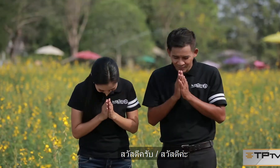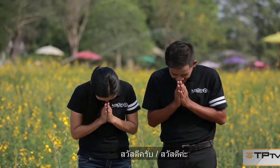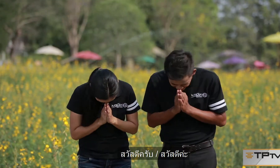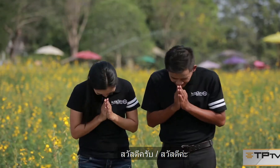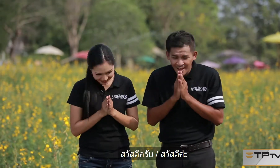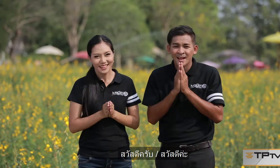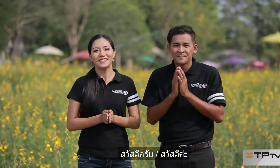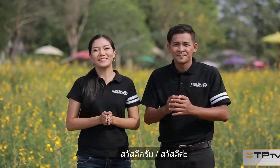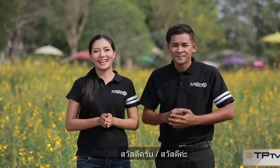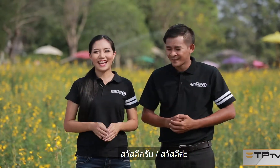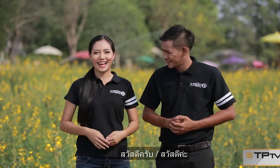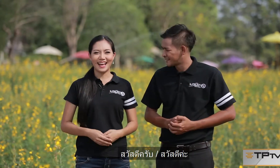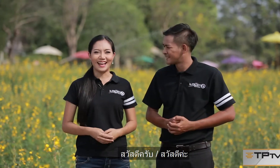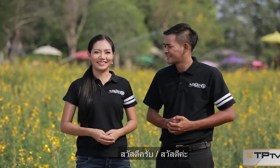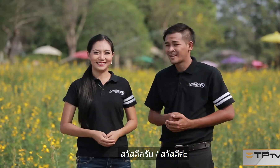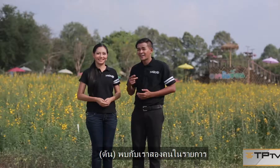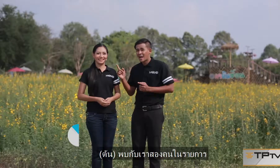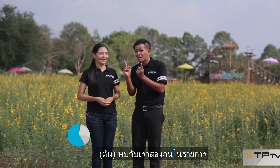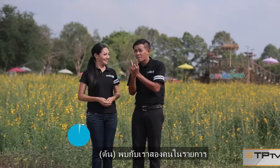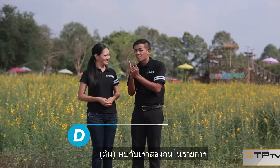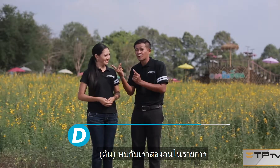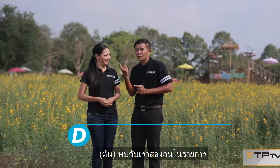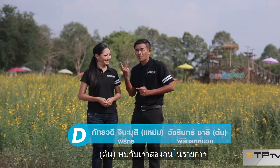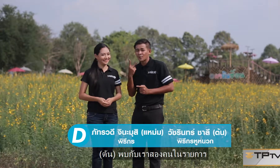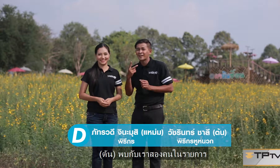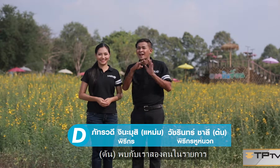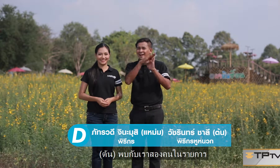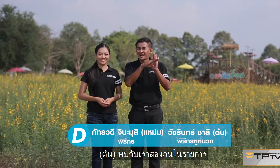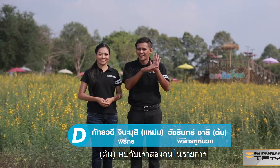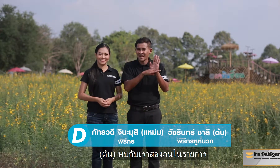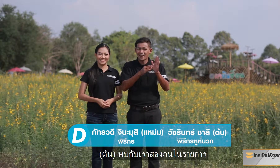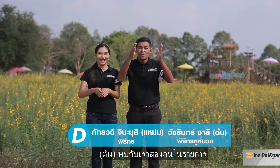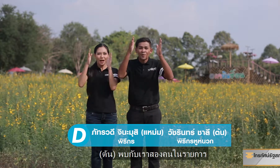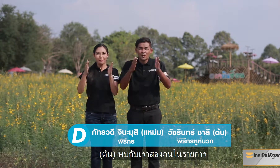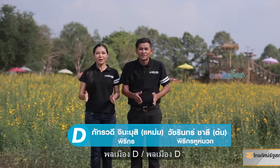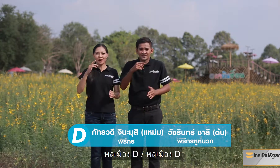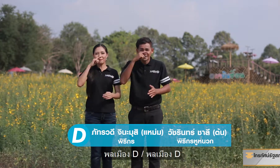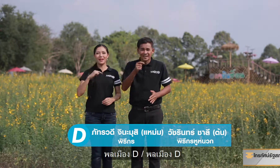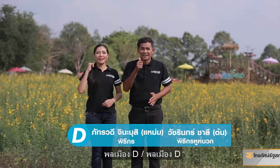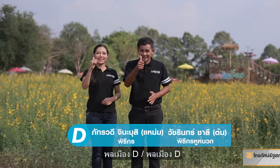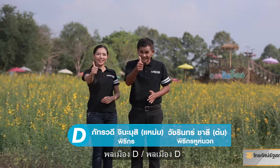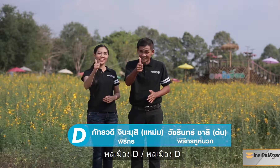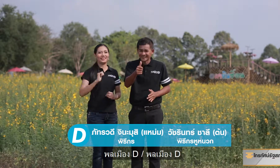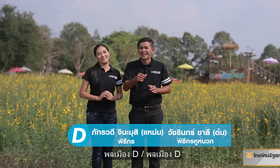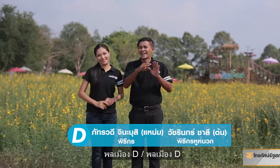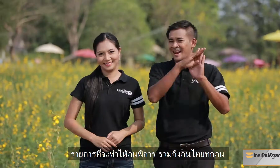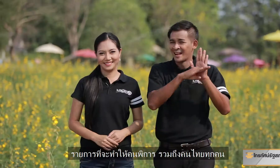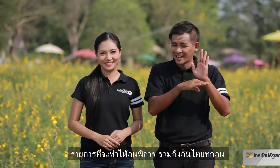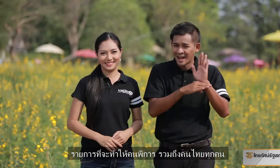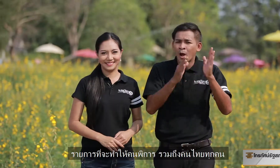สวัสดีครับ สวัสดีค่ะ พบกับเราสองคนในรายการ พลเมืองดี รายการที่จะท